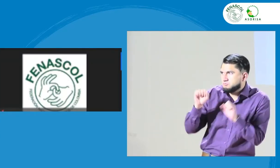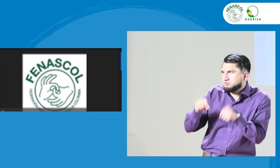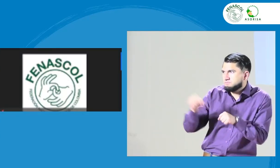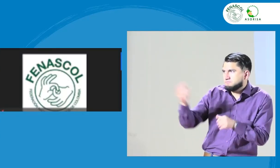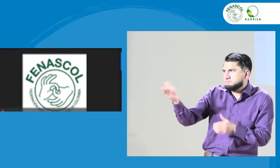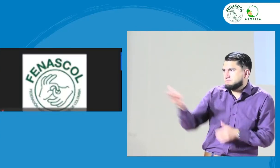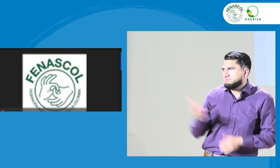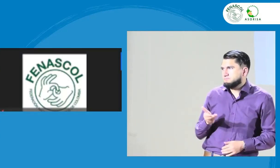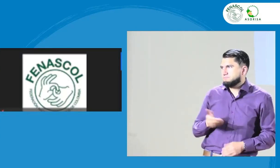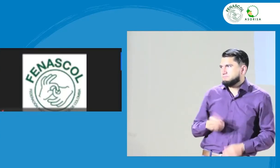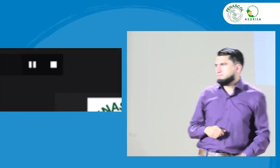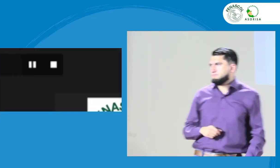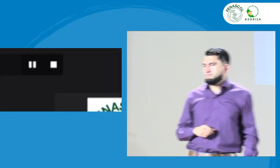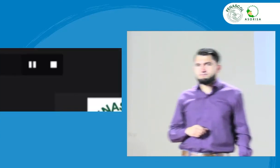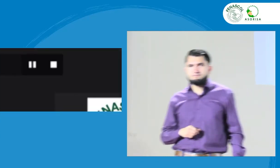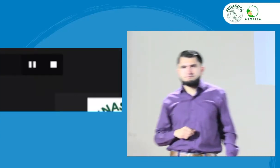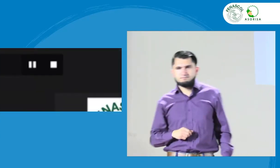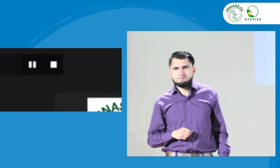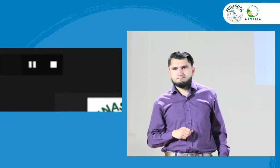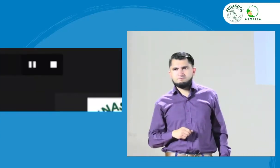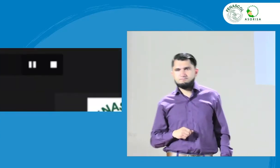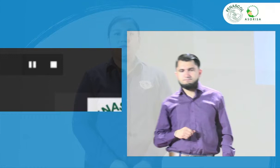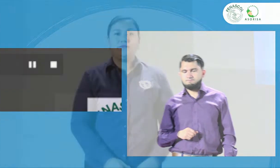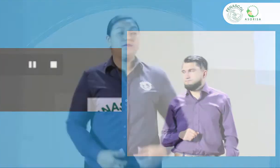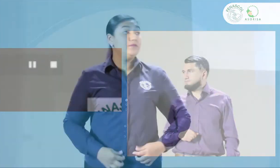y tener una participación acá en presencial.